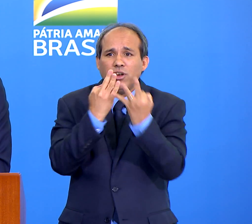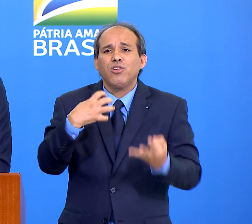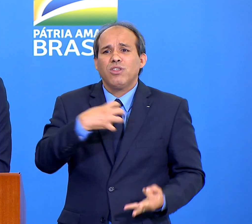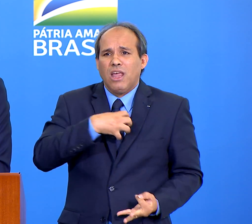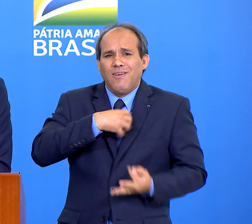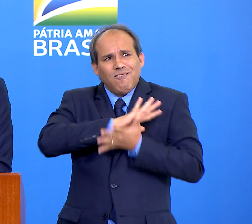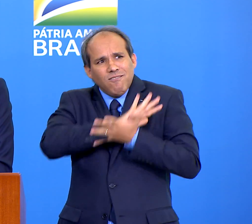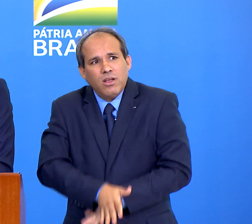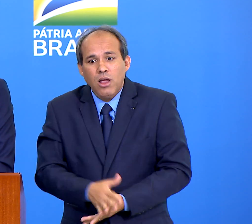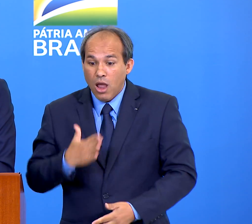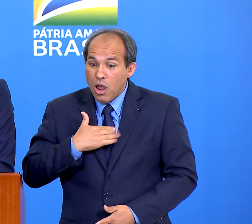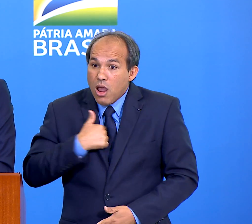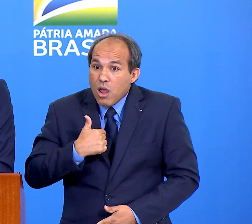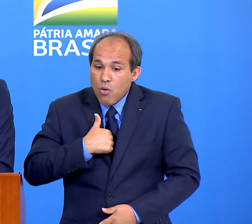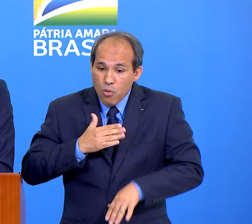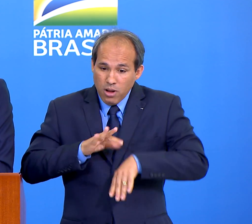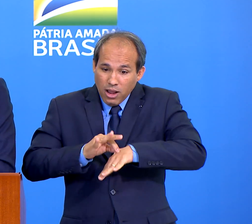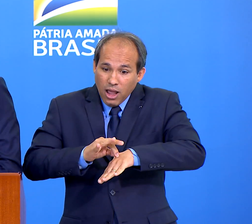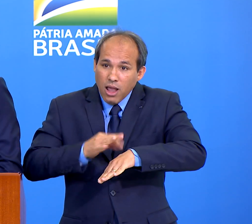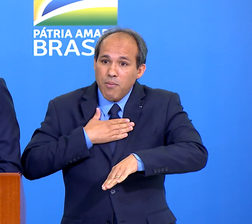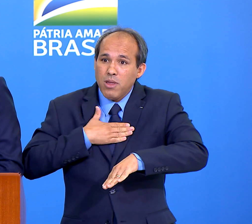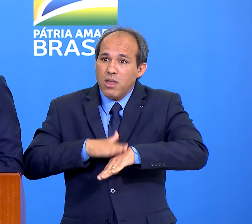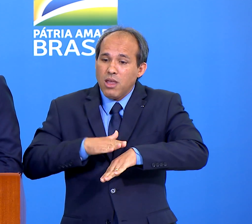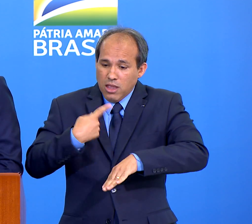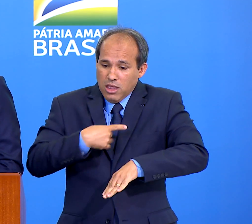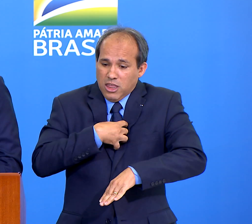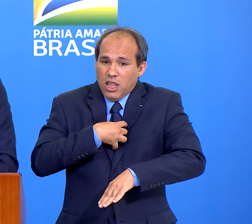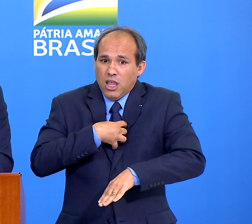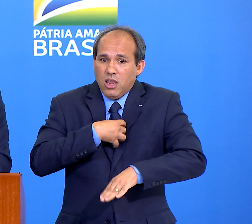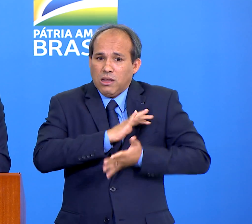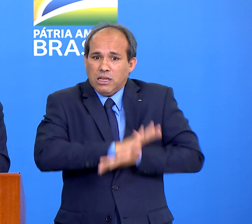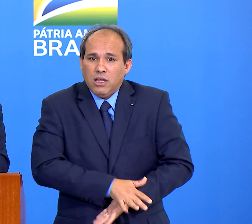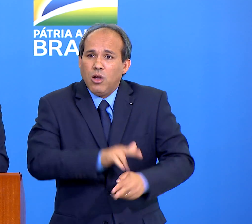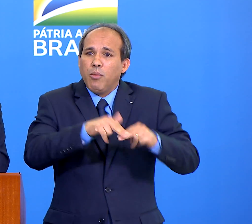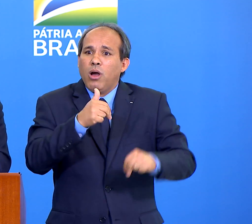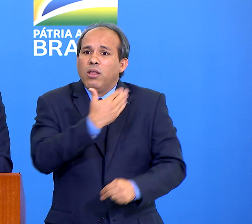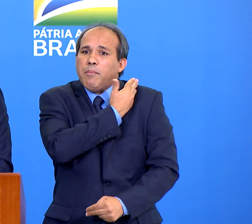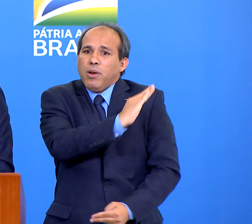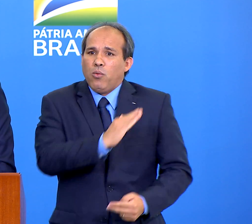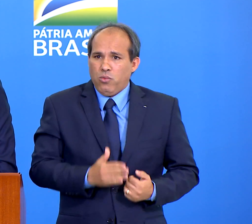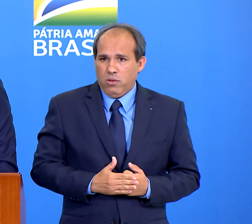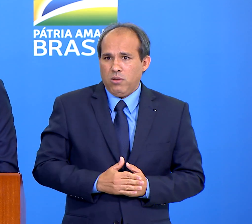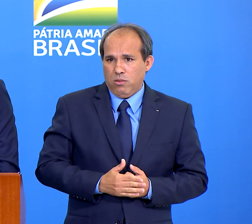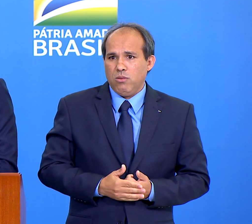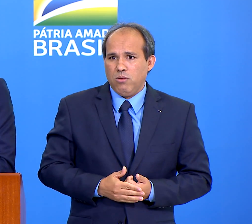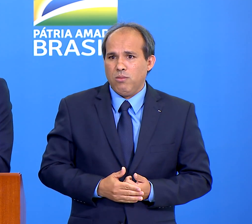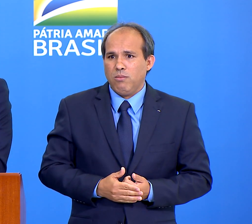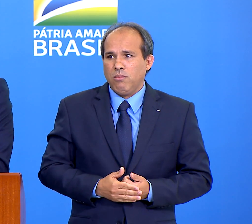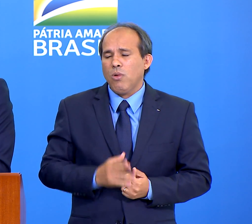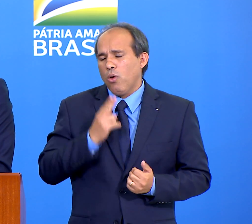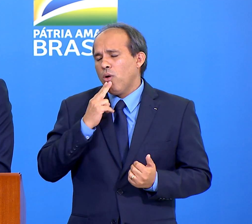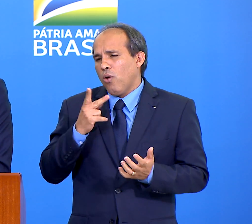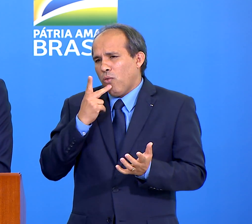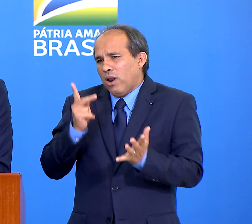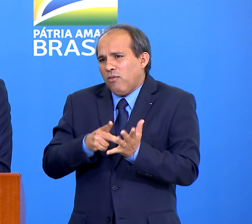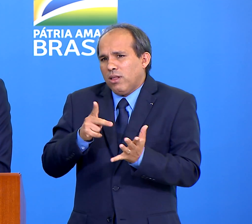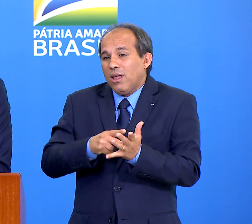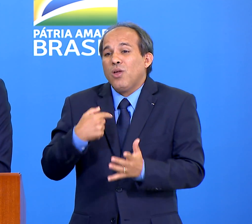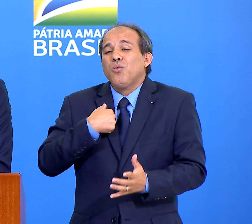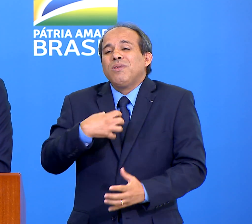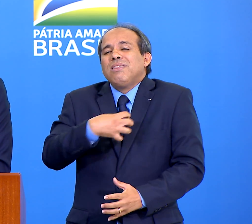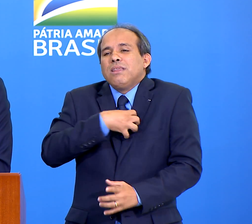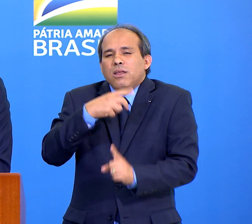marginalizada eu me sentia marginalizado por um preconceito então eu posso dizer que um cinto um